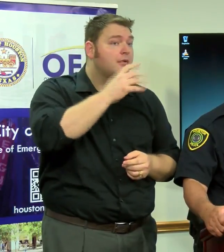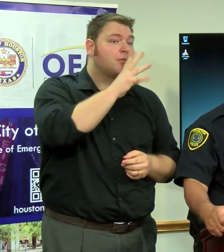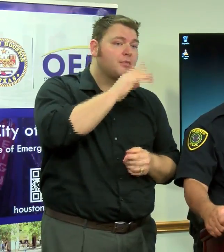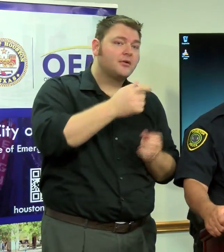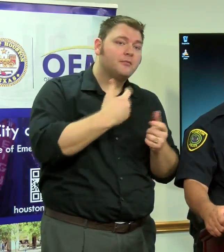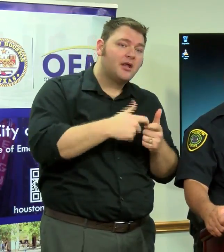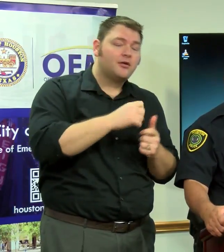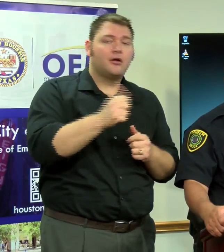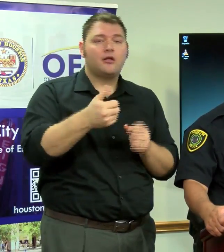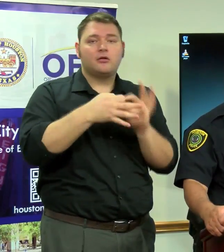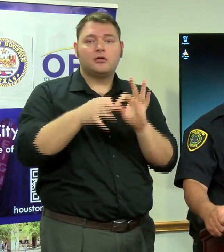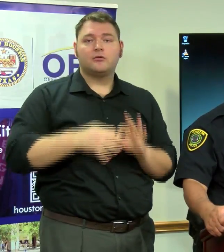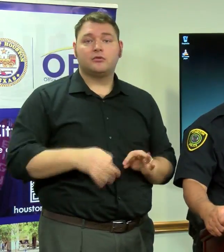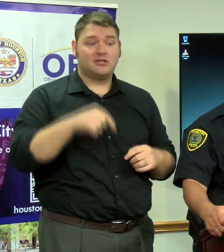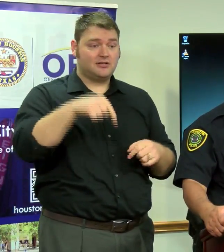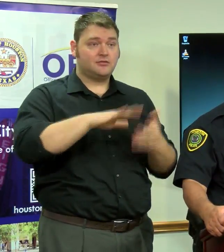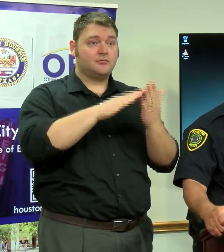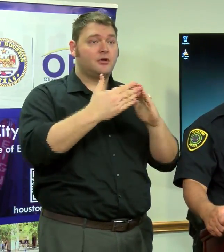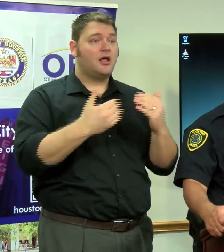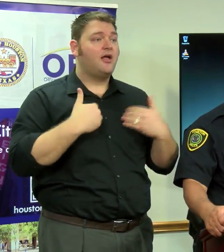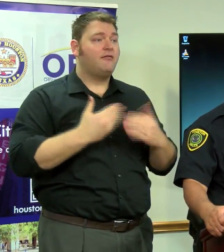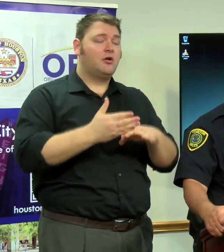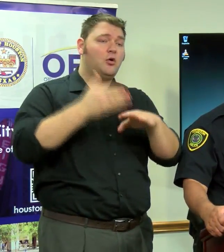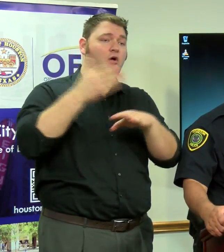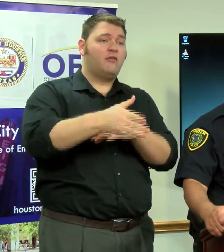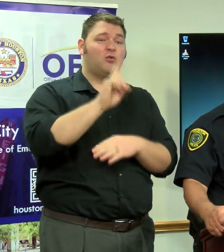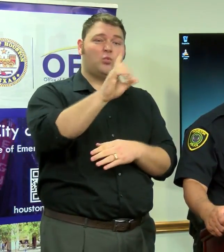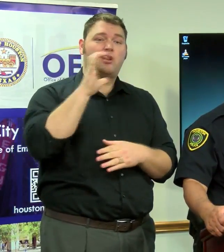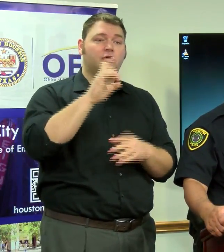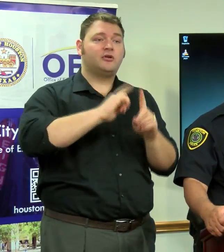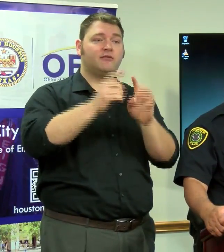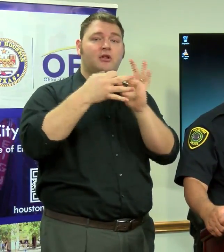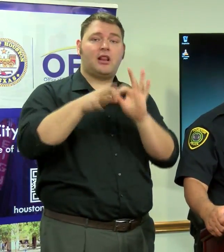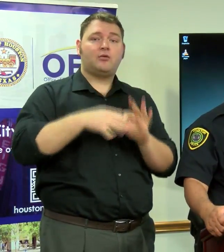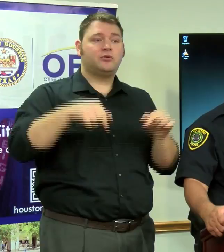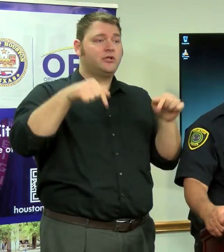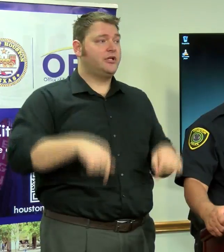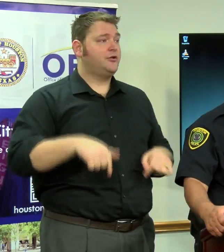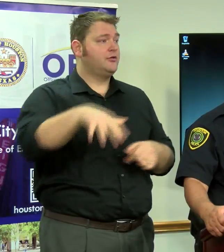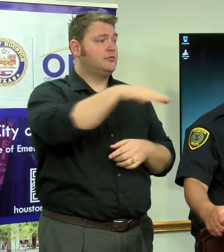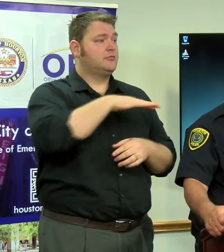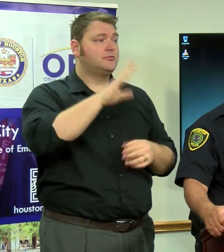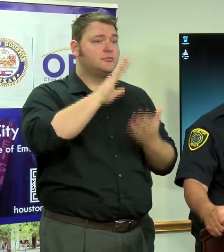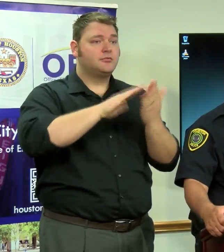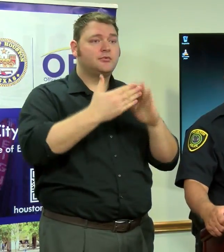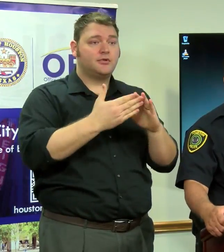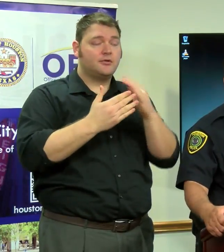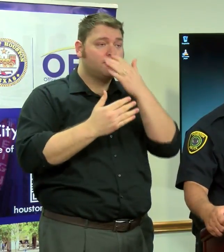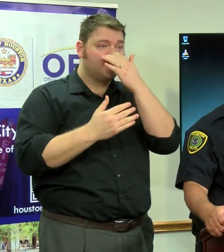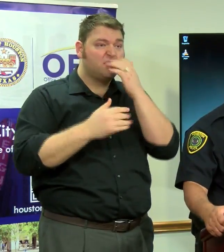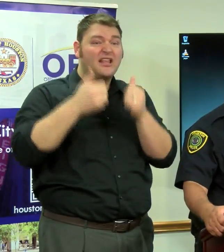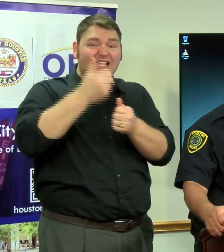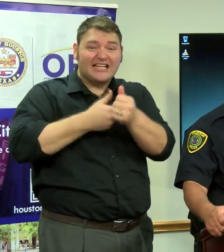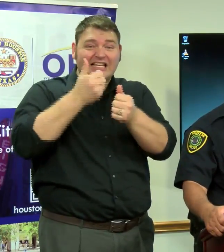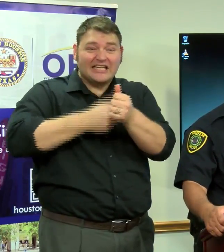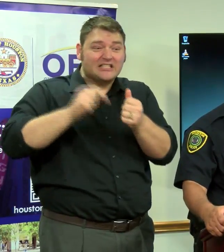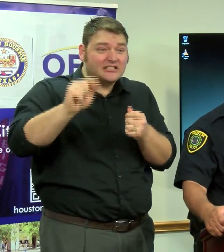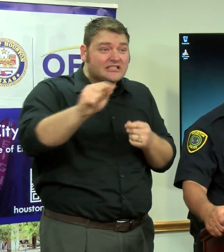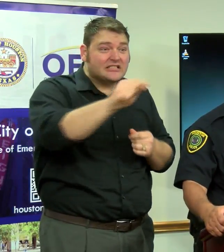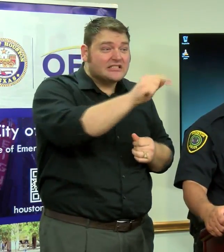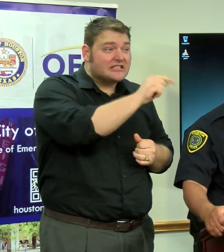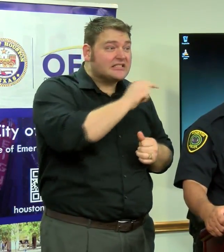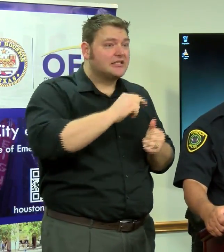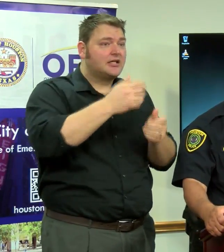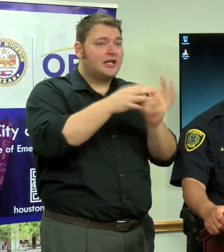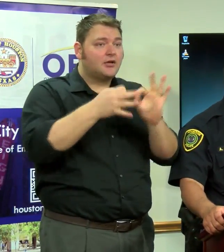En esta comunidad tenemos más de 100 idiomas que se hablan y cada idioma se puede comunicar con nosotros sin